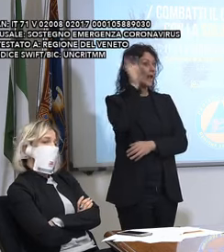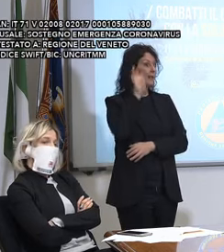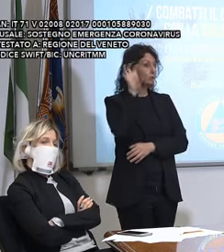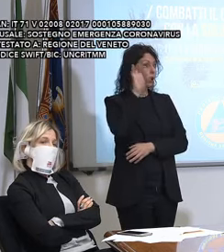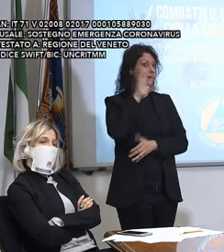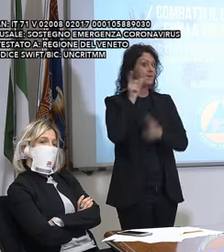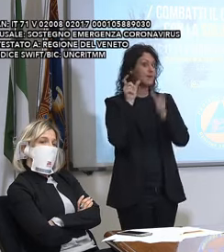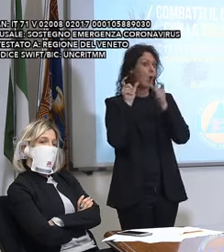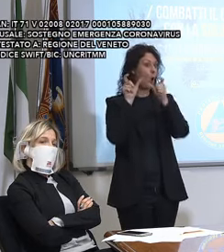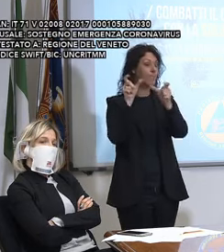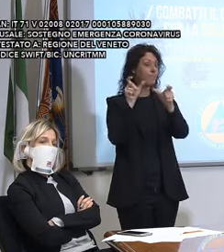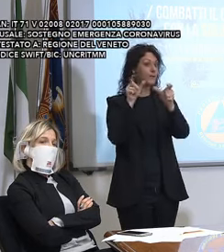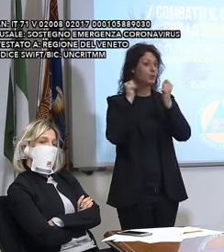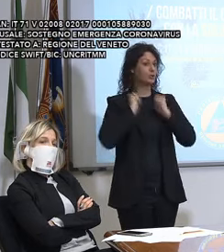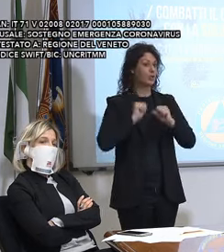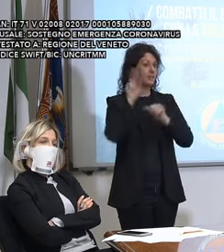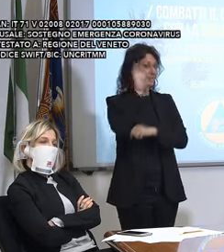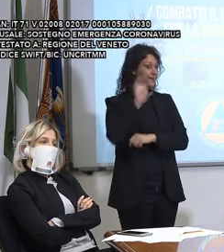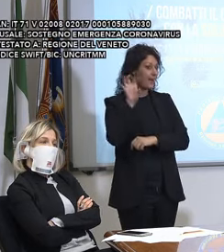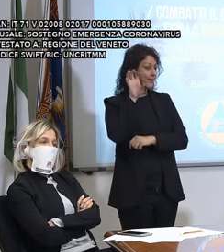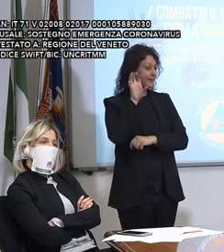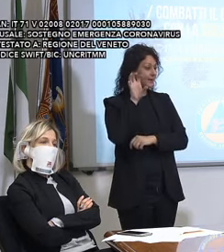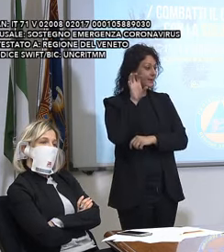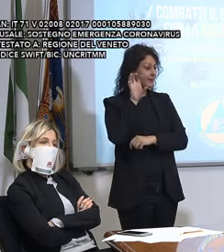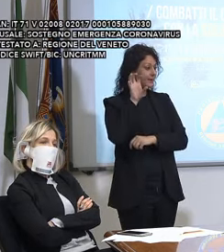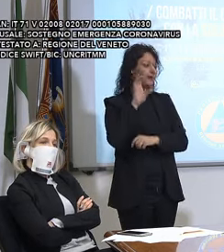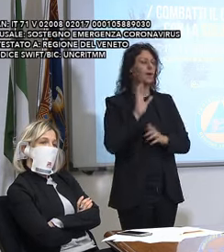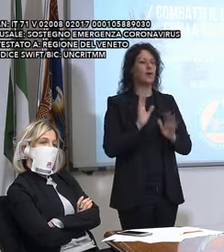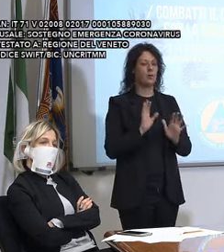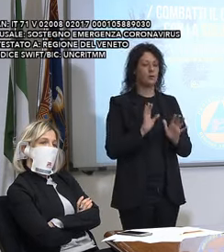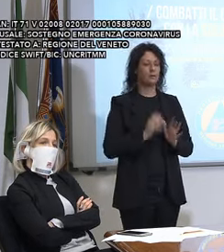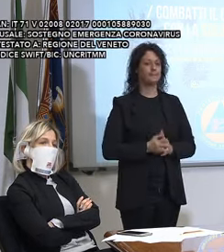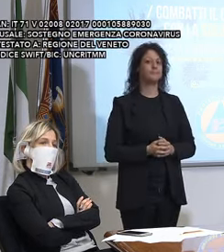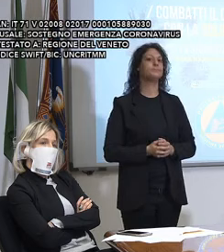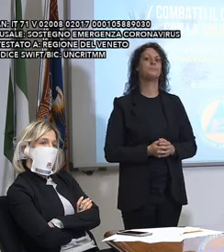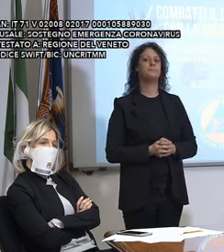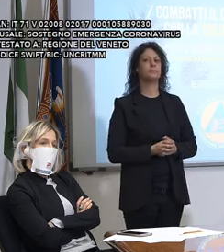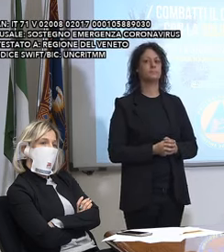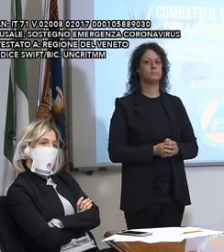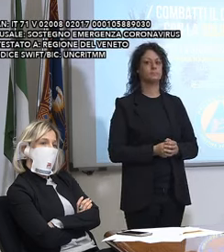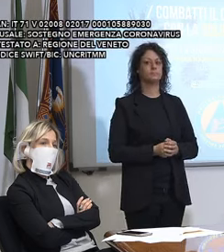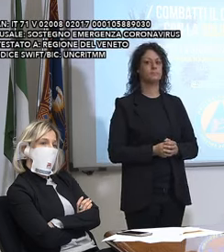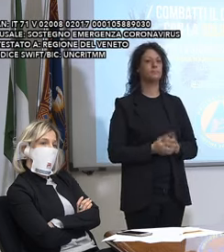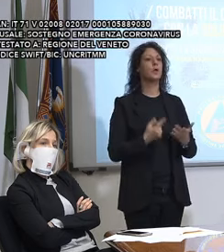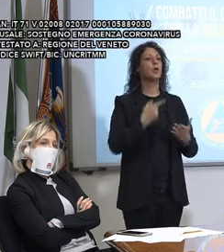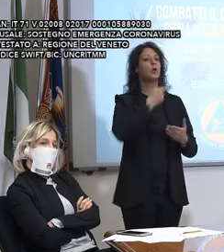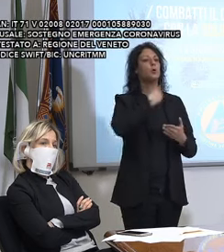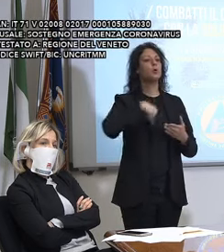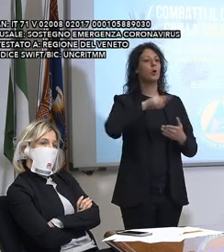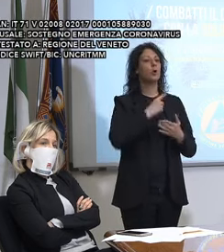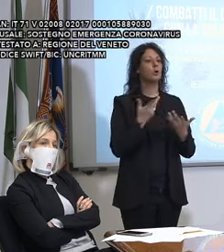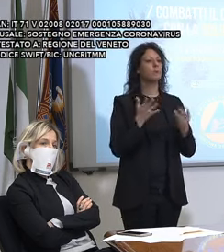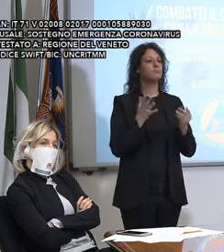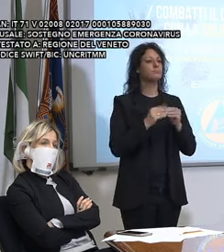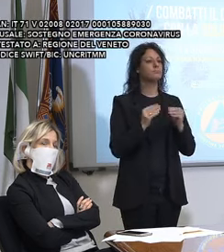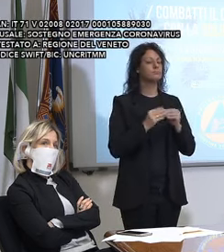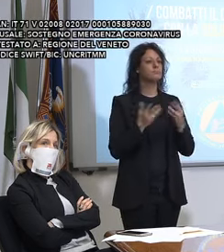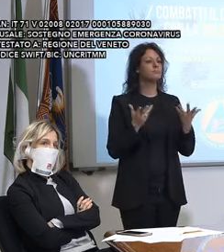al download, ma mi pare che abbiamo già risposto. No, allora noi pensiamo, cioè noi abbiamo messo le basi per